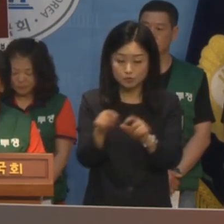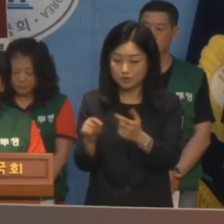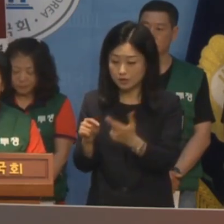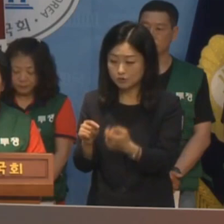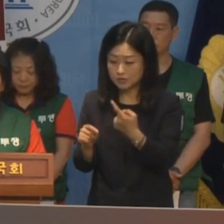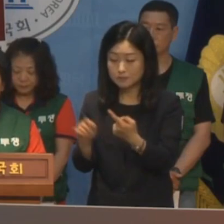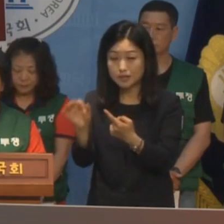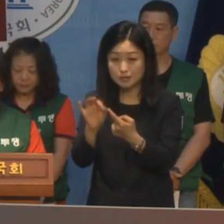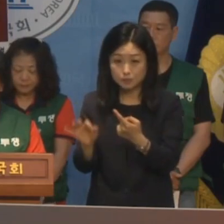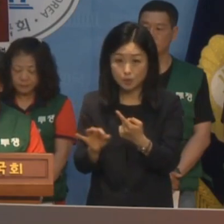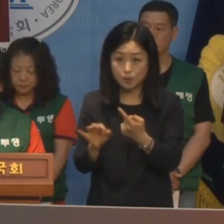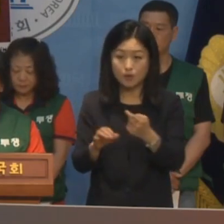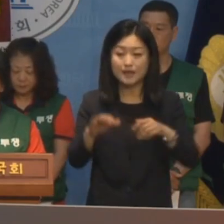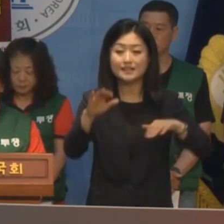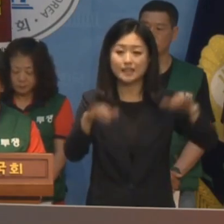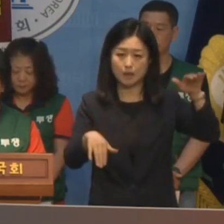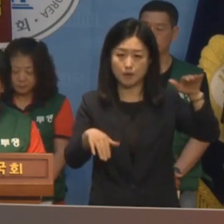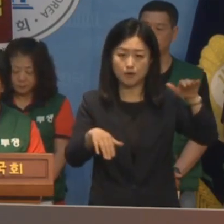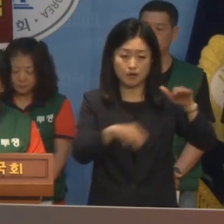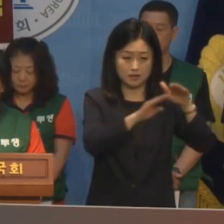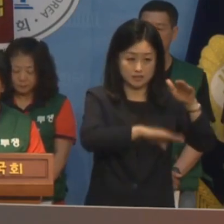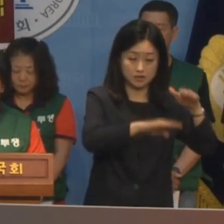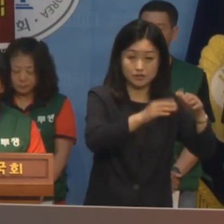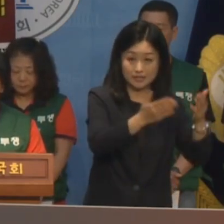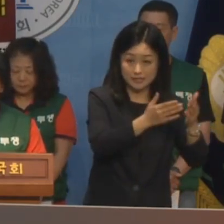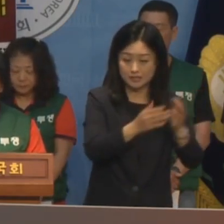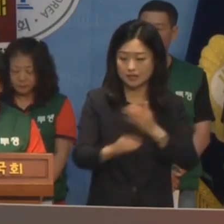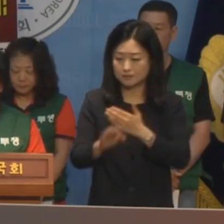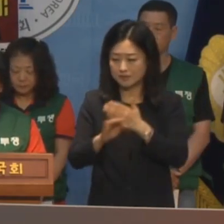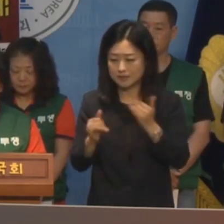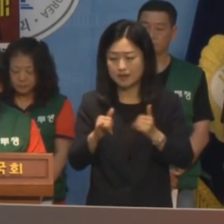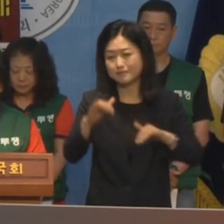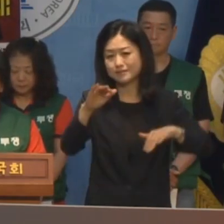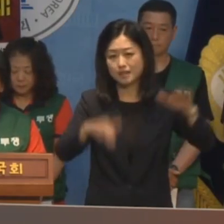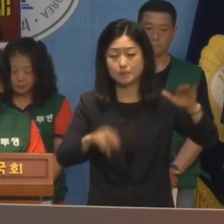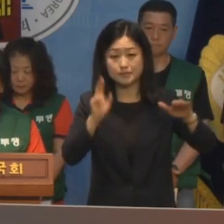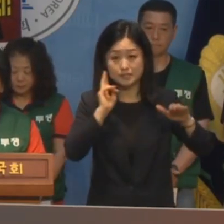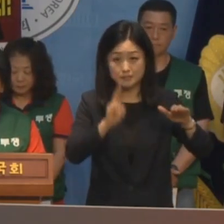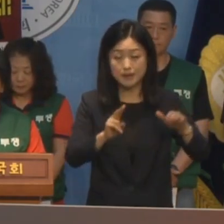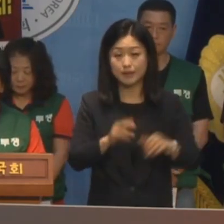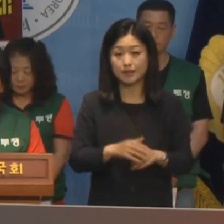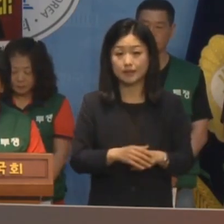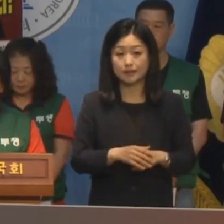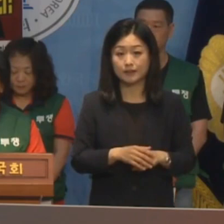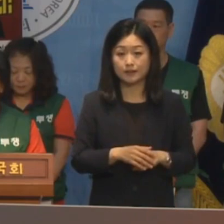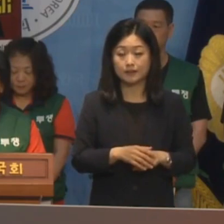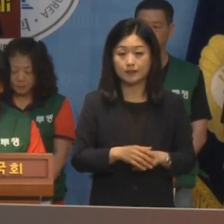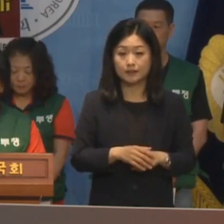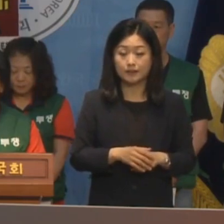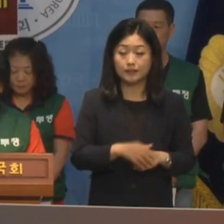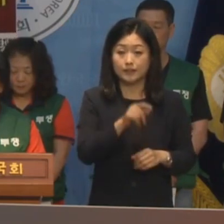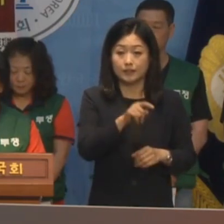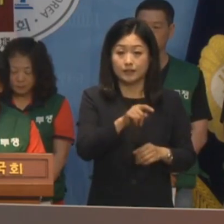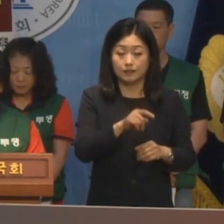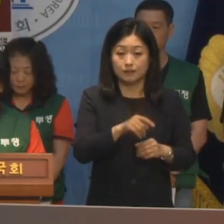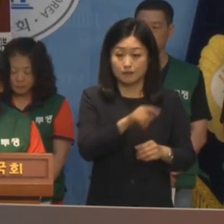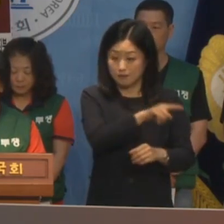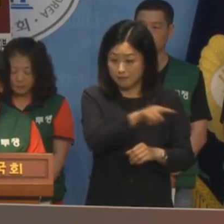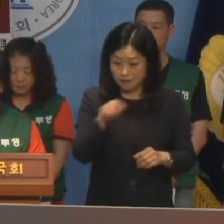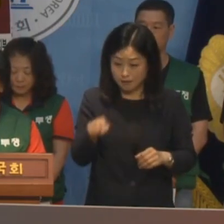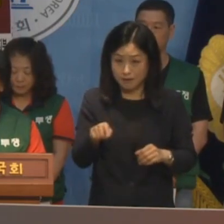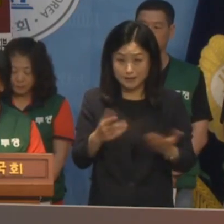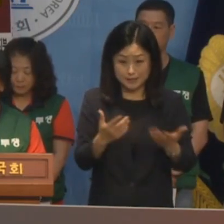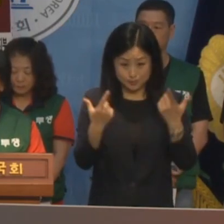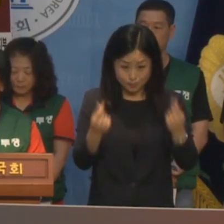61%, 심각한 차별을 자행하고 있다. 고속도로 통행료를 수입원으로 하는 사업장에서 이런 차별이